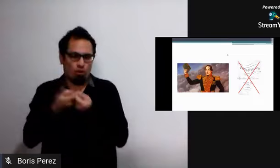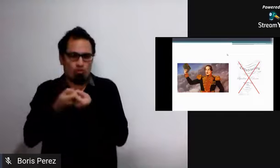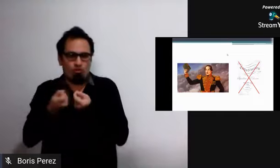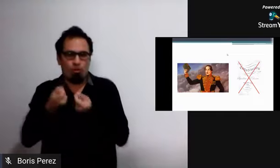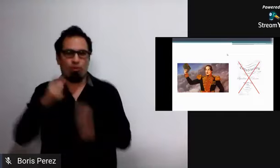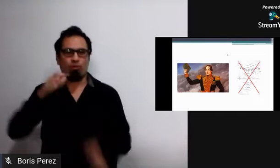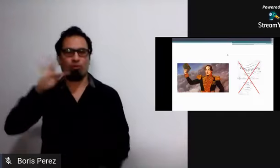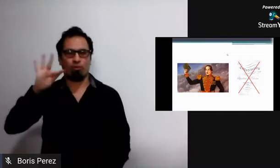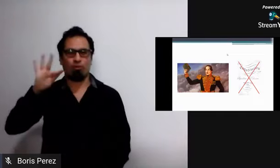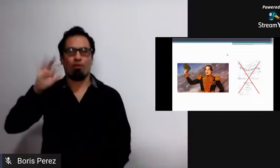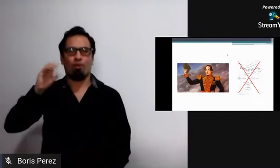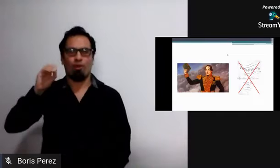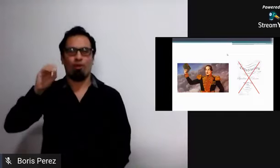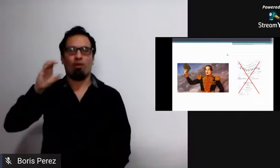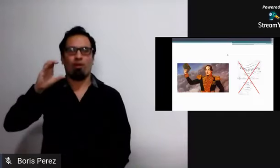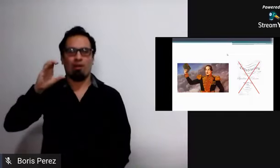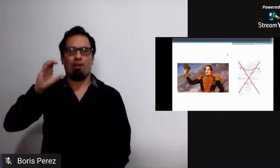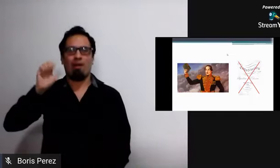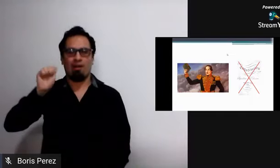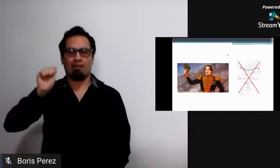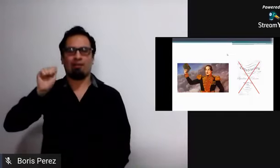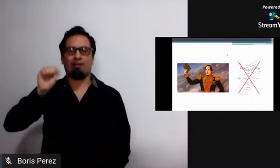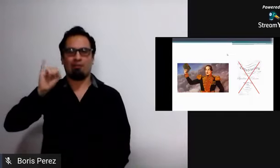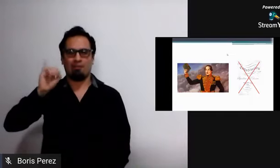Luego se encontraron cerca a Girardot,